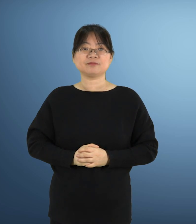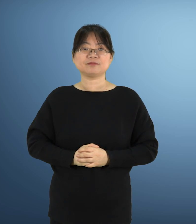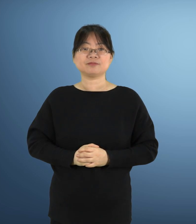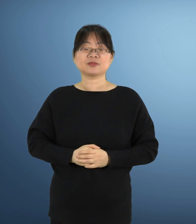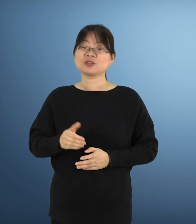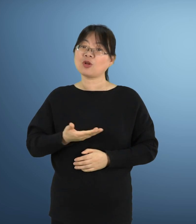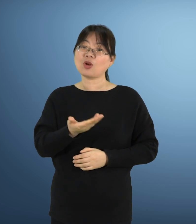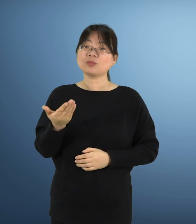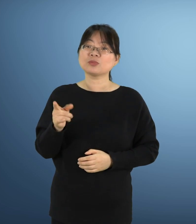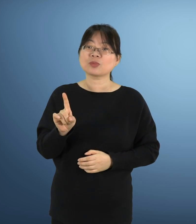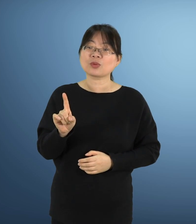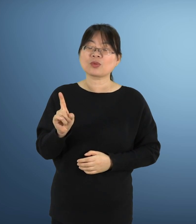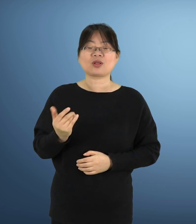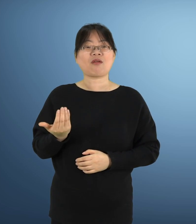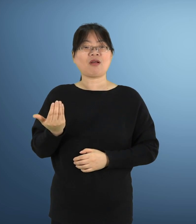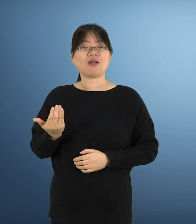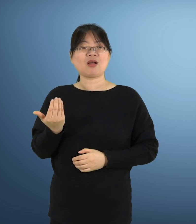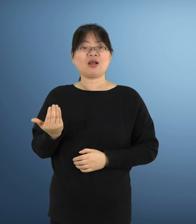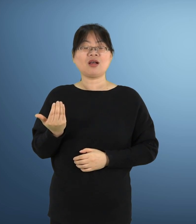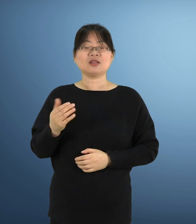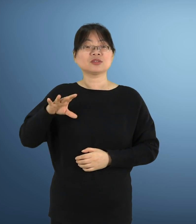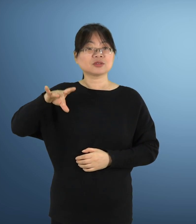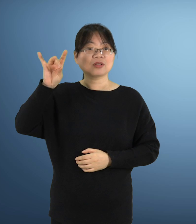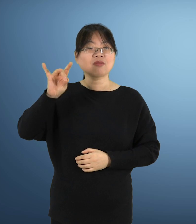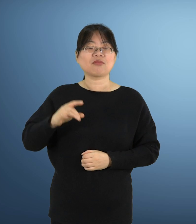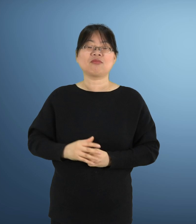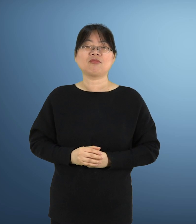자, 여러분 아까 모두의